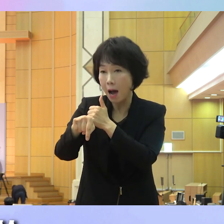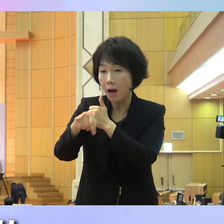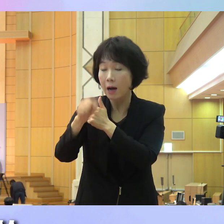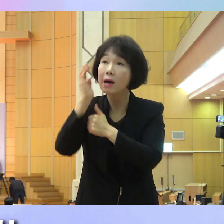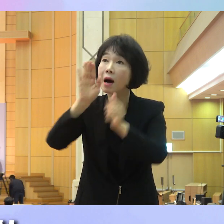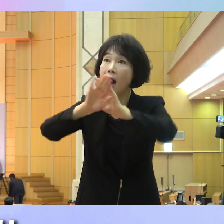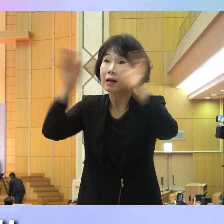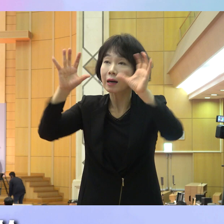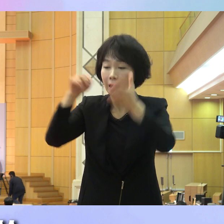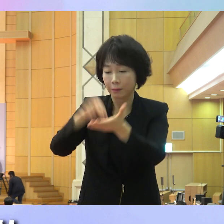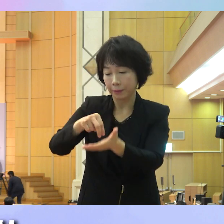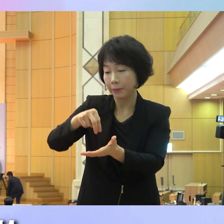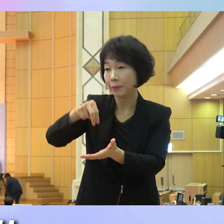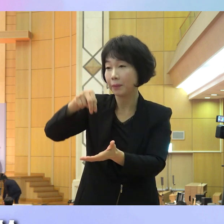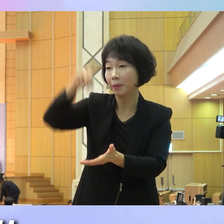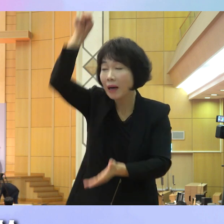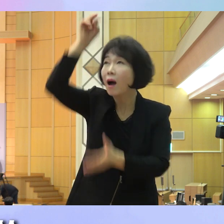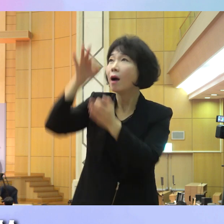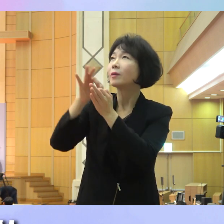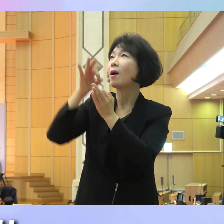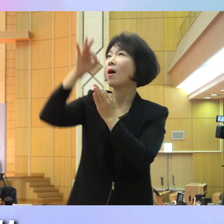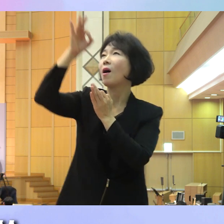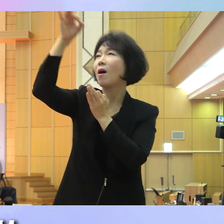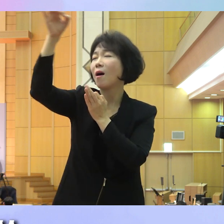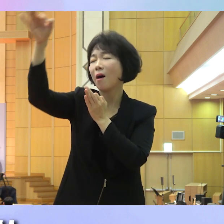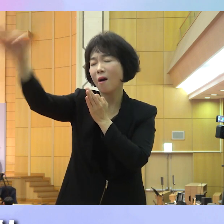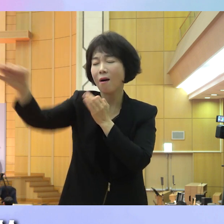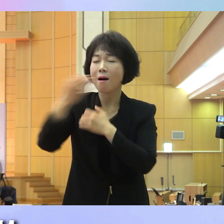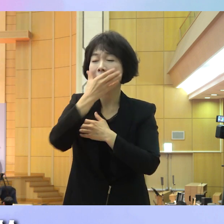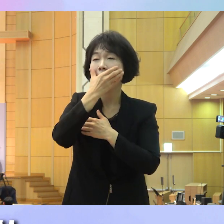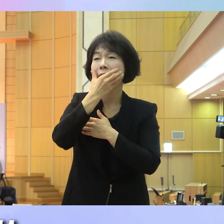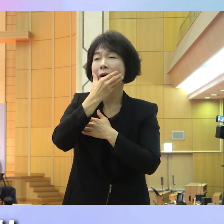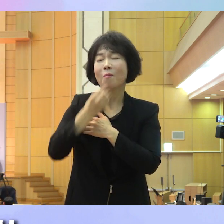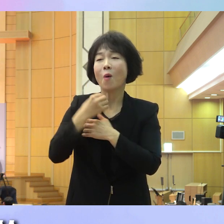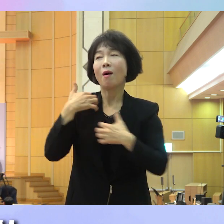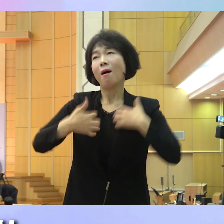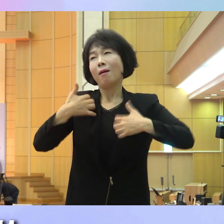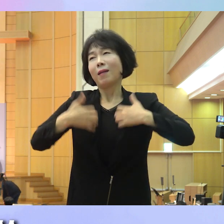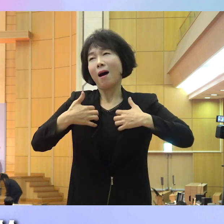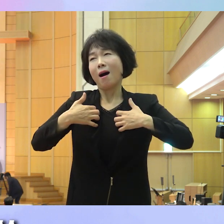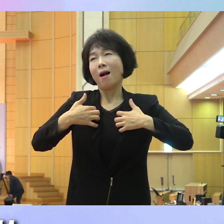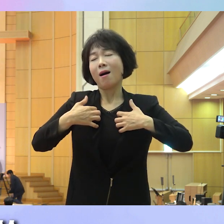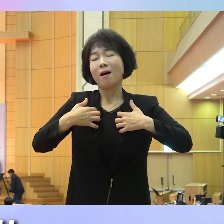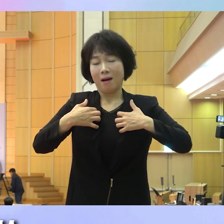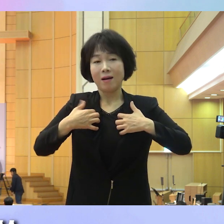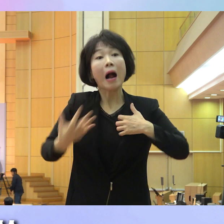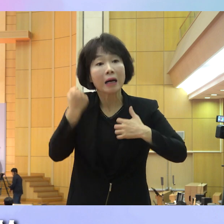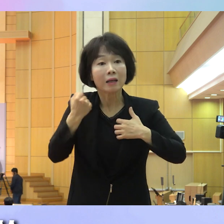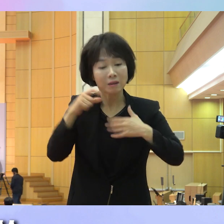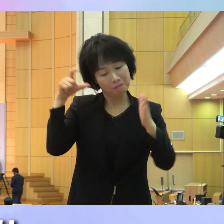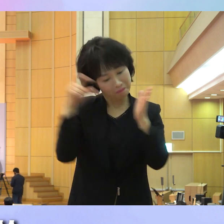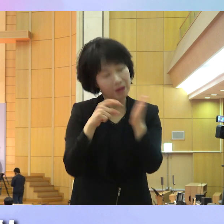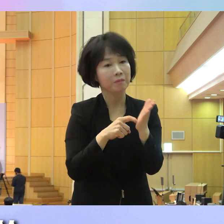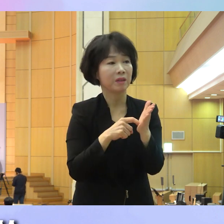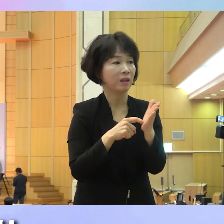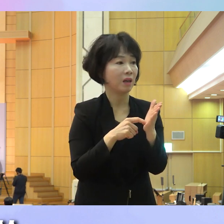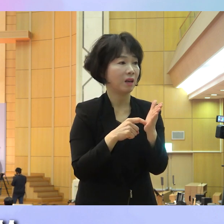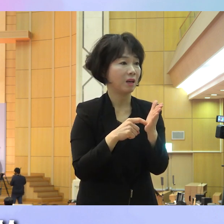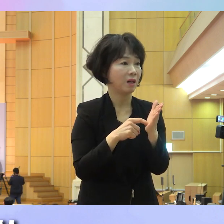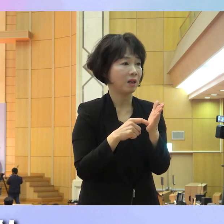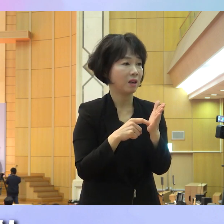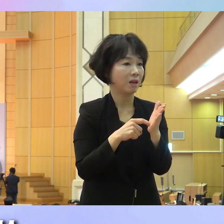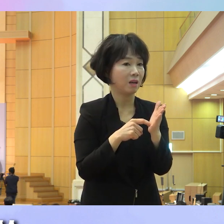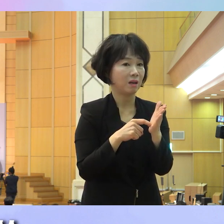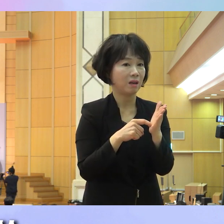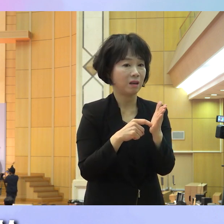천국에서 영원히 복락을 누리는 것이다. 이렇게 국어 사전에도 그렇게 기록이